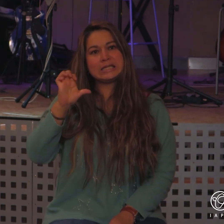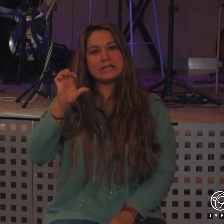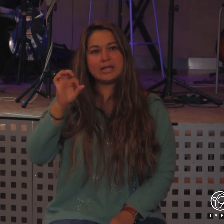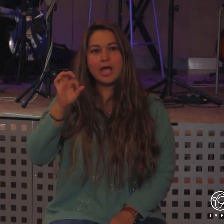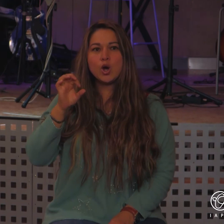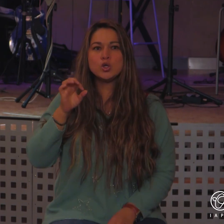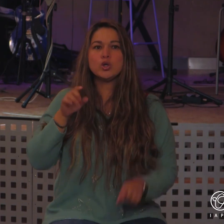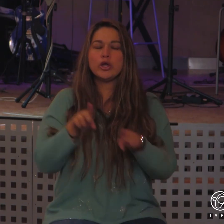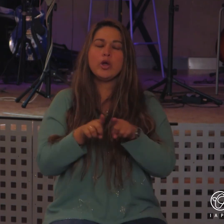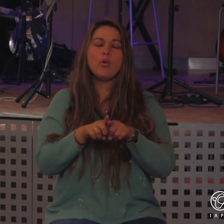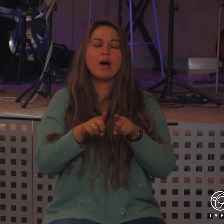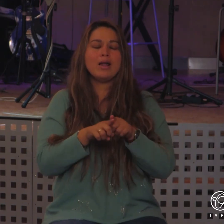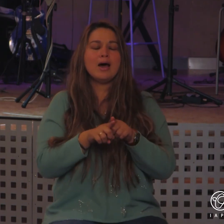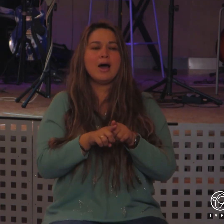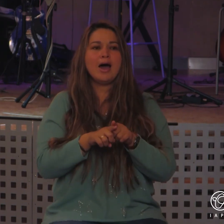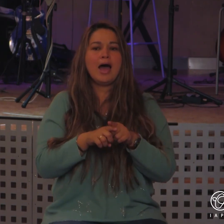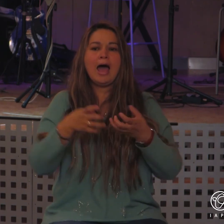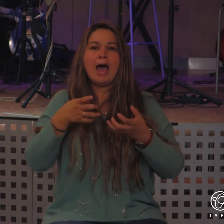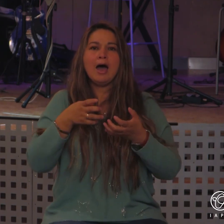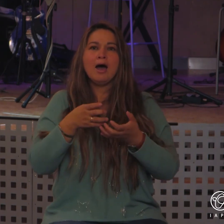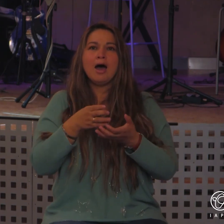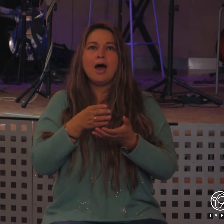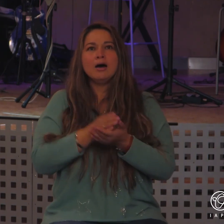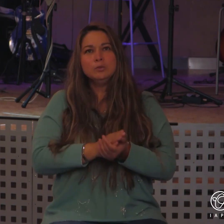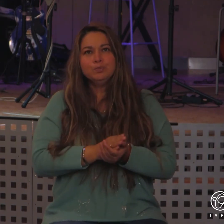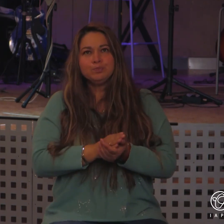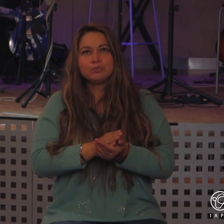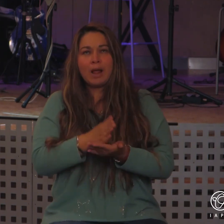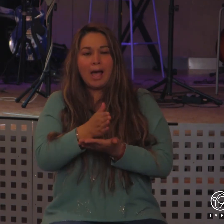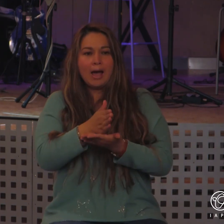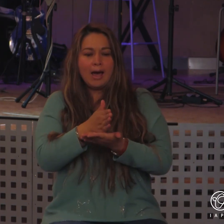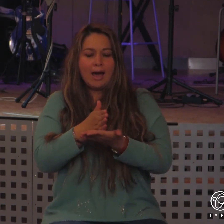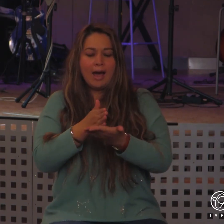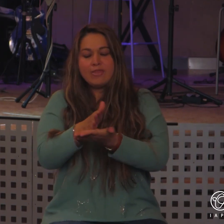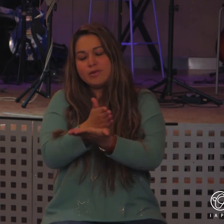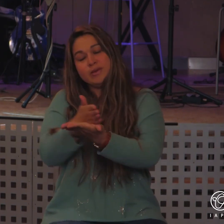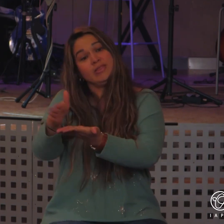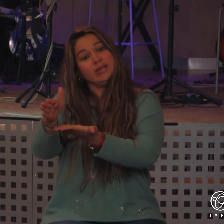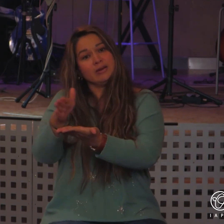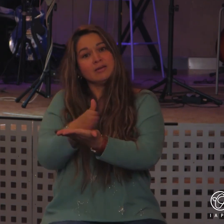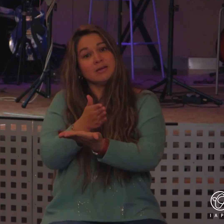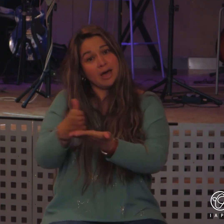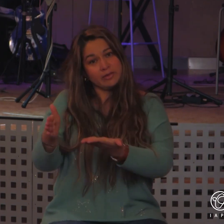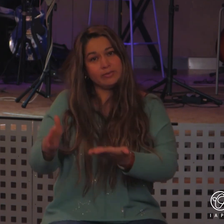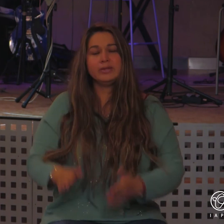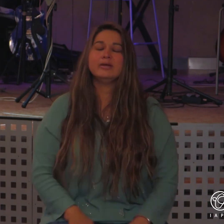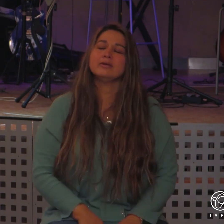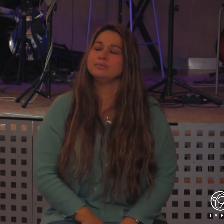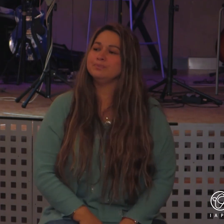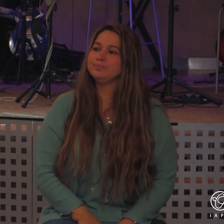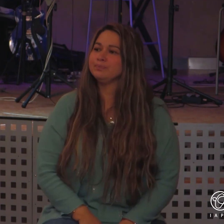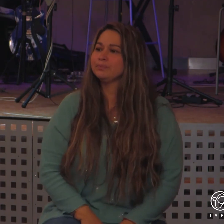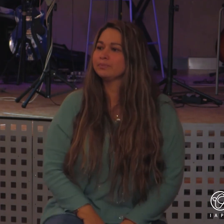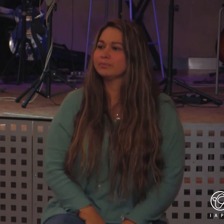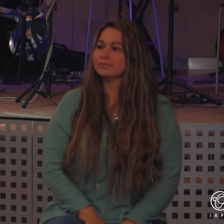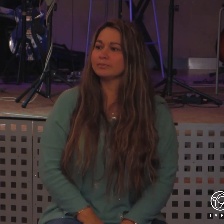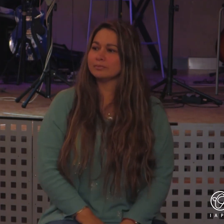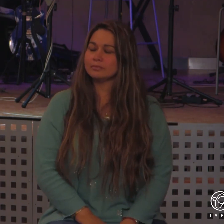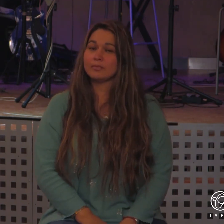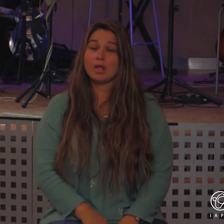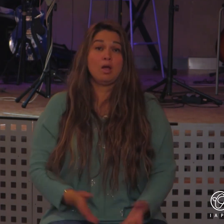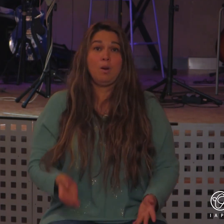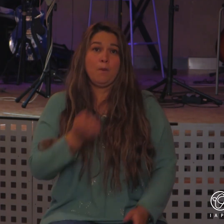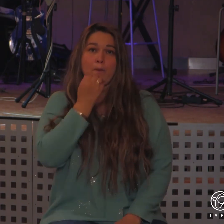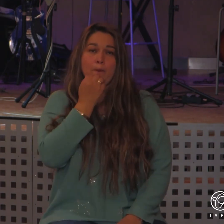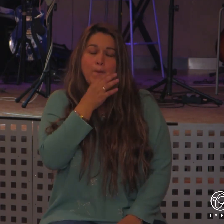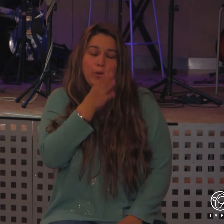invadir, dividir. Cuando yo me vea en mi mente que ya el enemigo me está dividiendo de él. Señor no me oye,